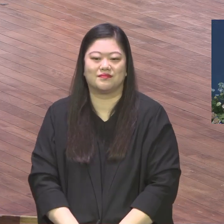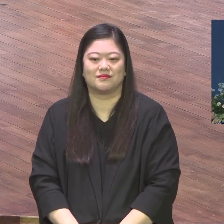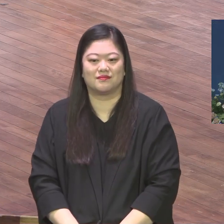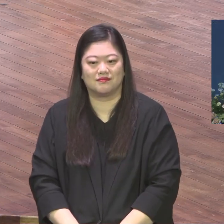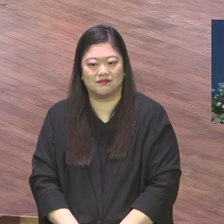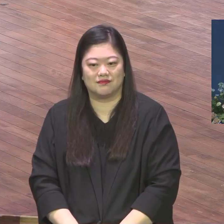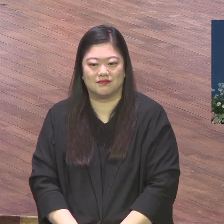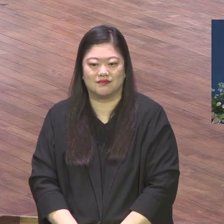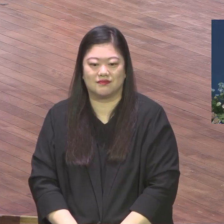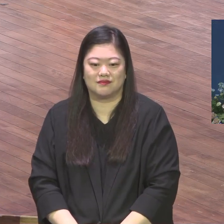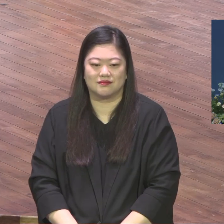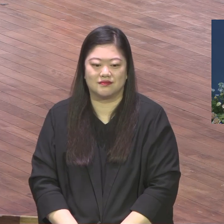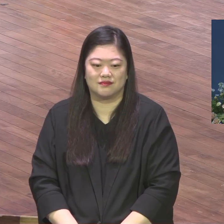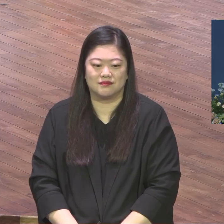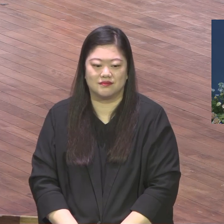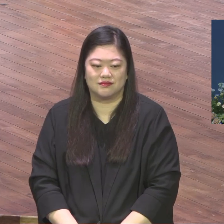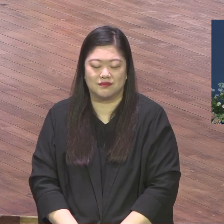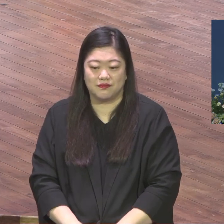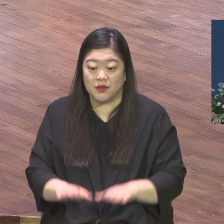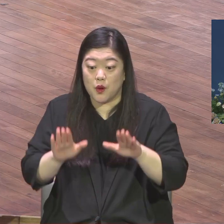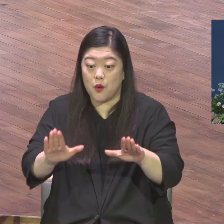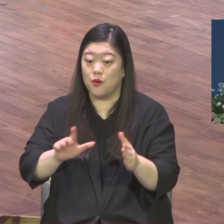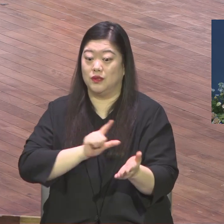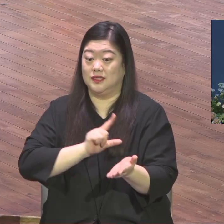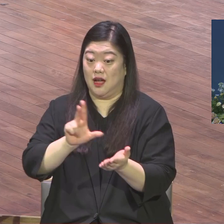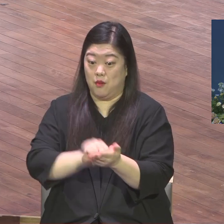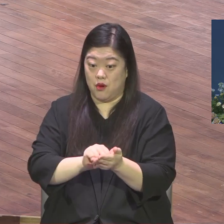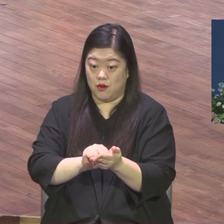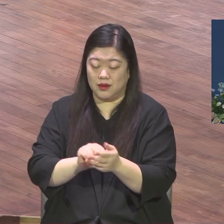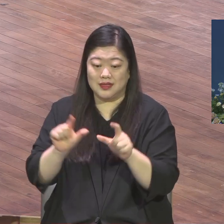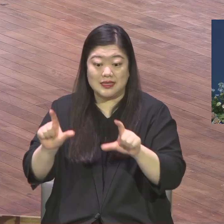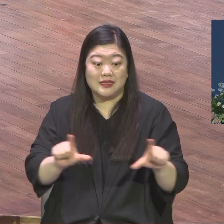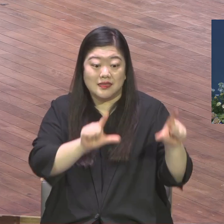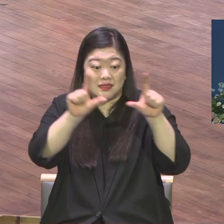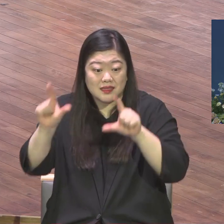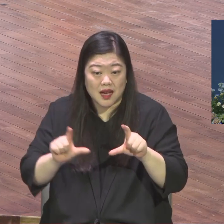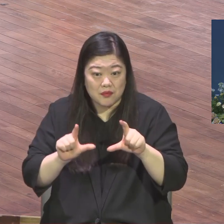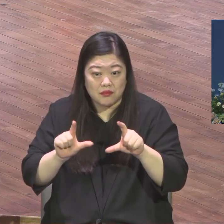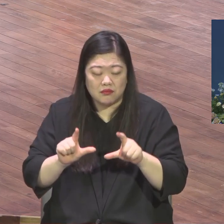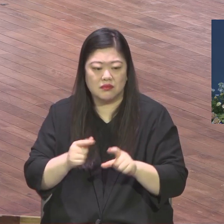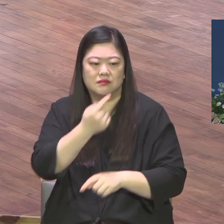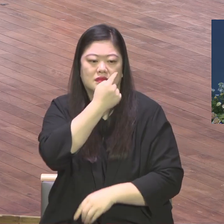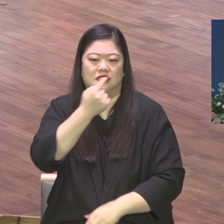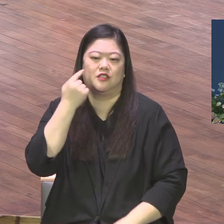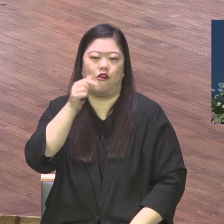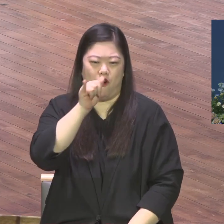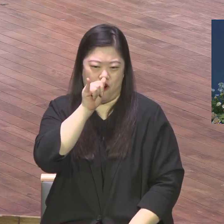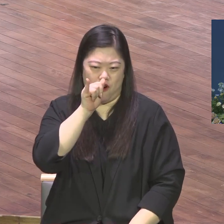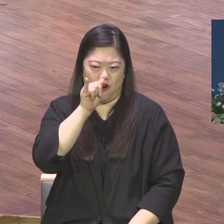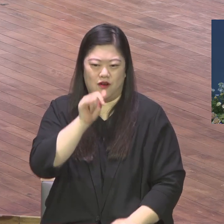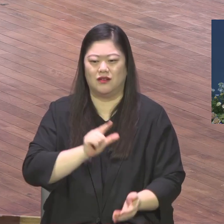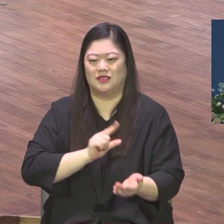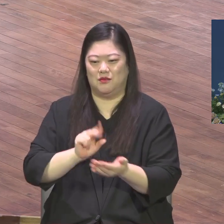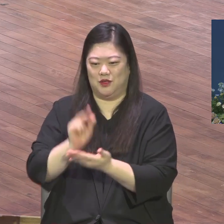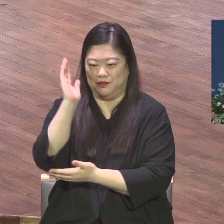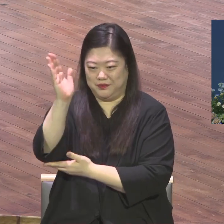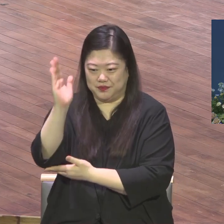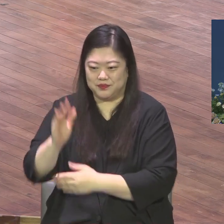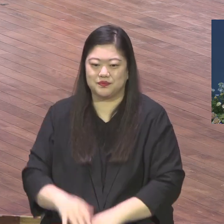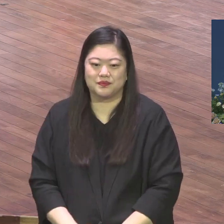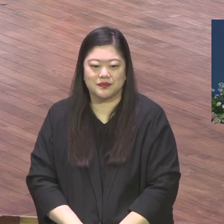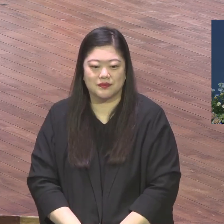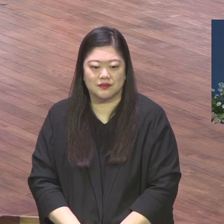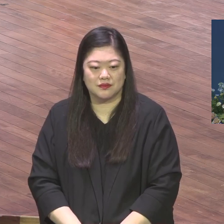이런 거 말씀 가지고 증거 있는 신앙생활이라는 제목으로 말씀을 드립니다. 1년 중 가장